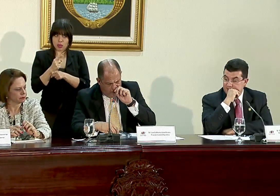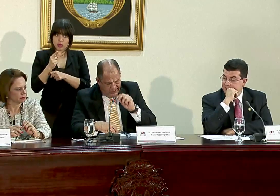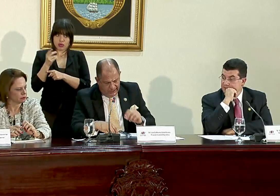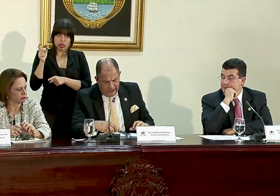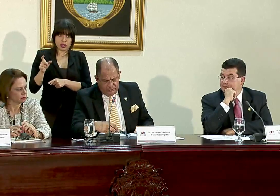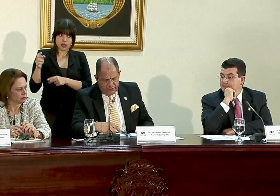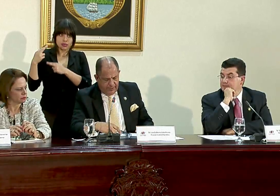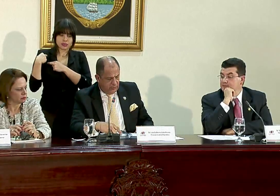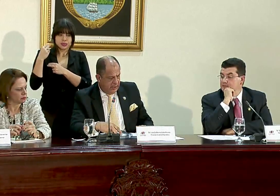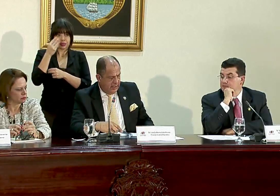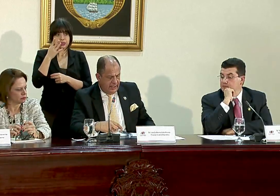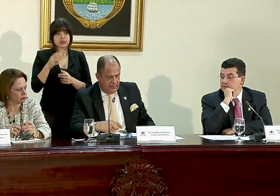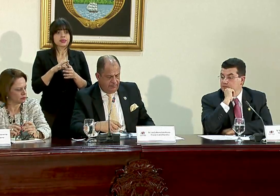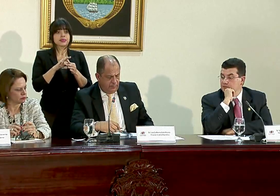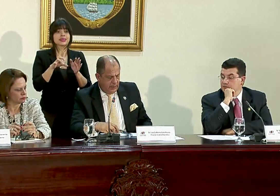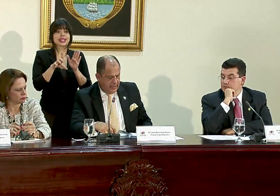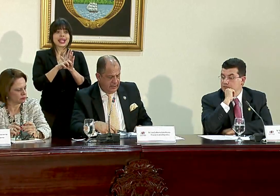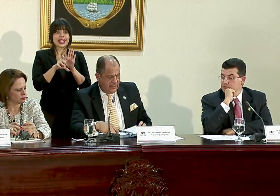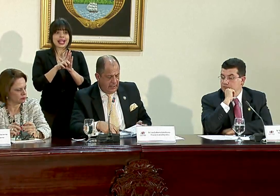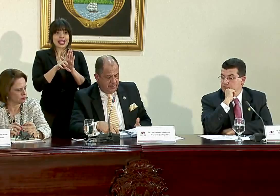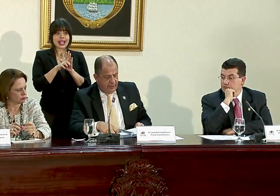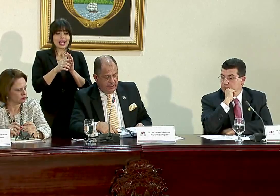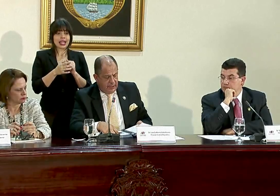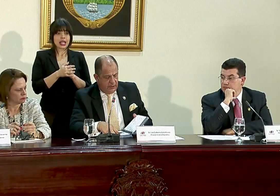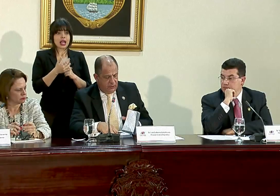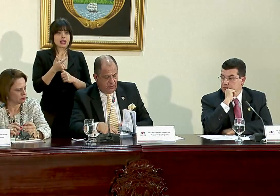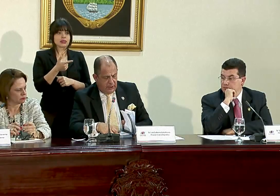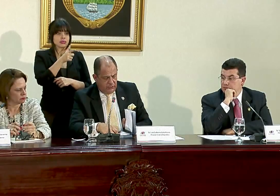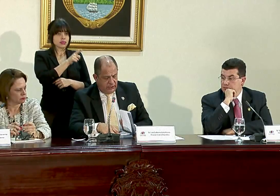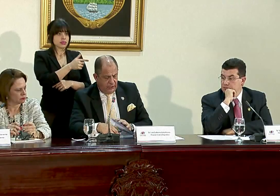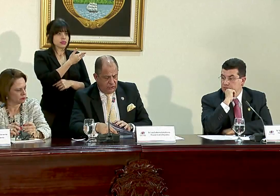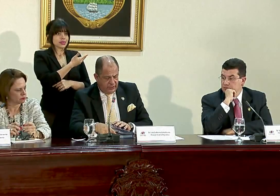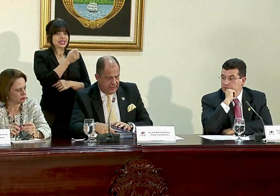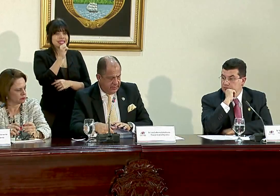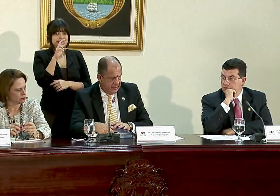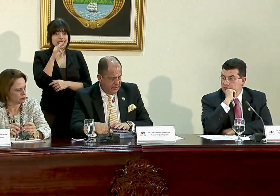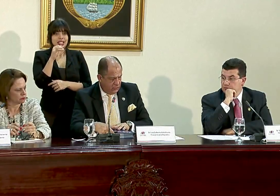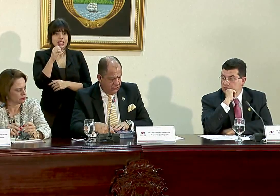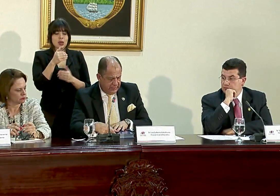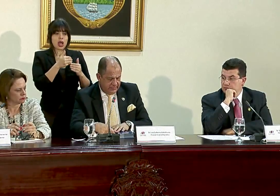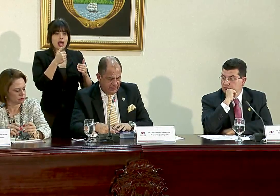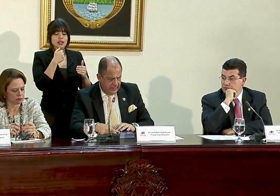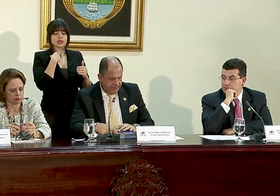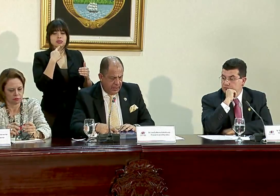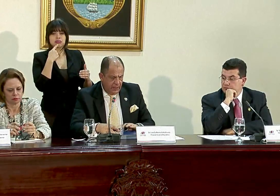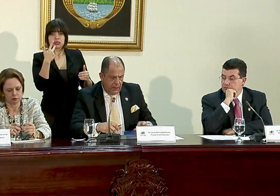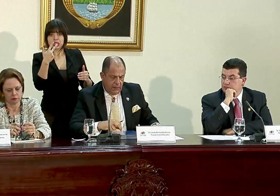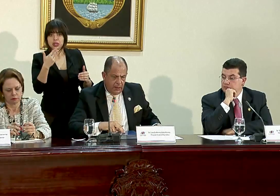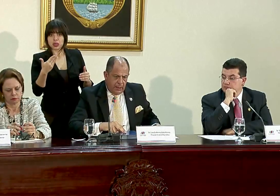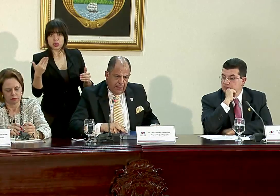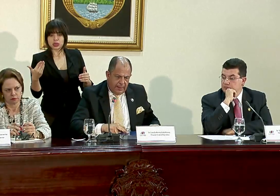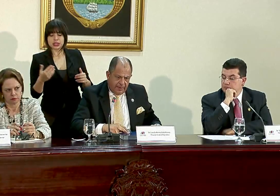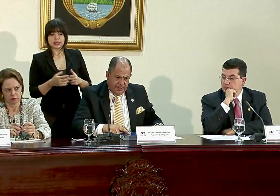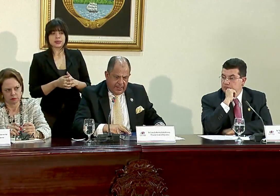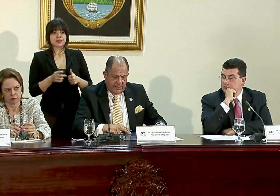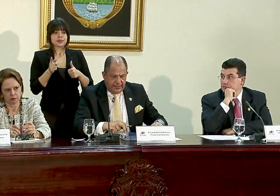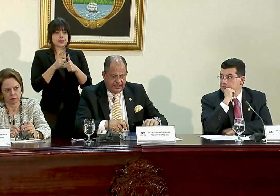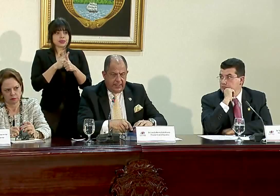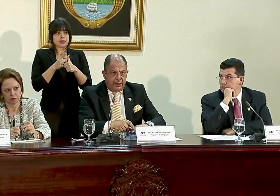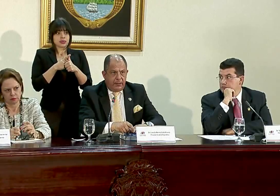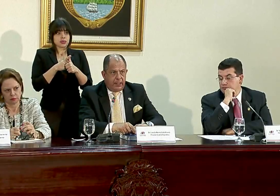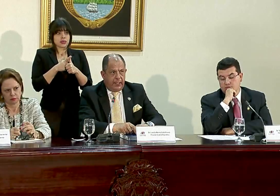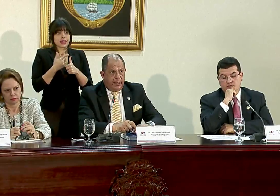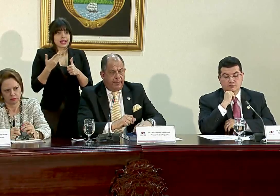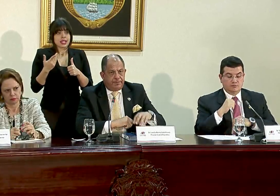con respecto a la ley antes de darle la palabra a don Sergio yo quisiera decir tres cosas la primera